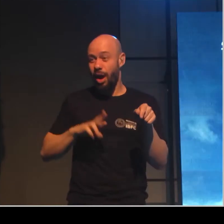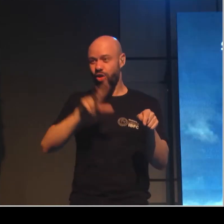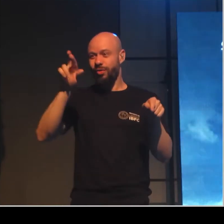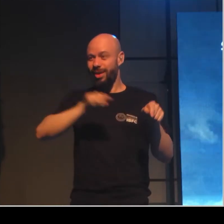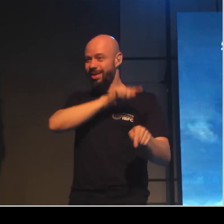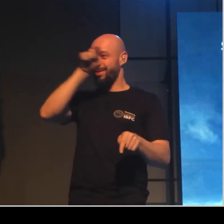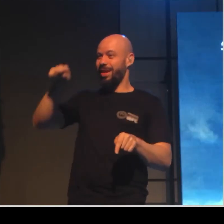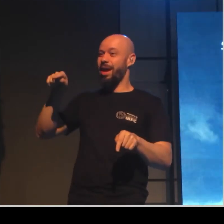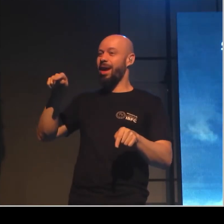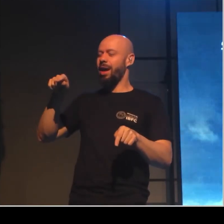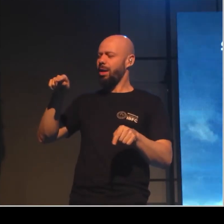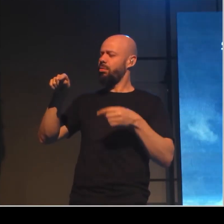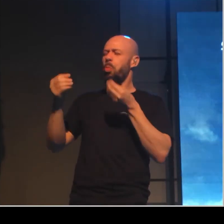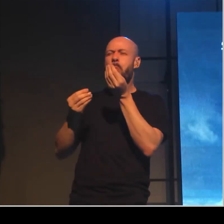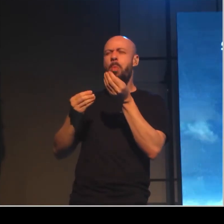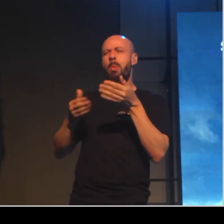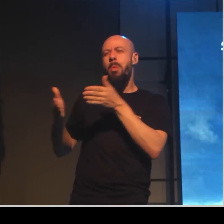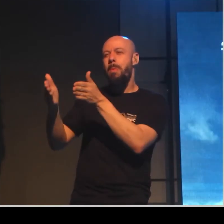assim.